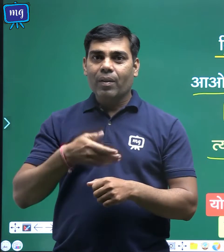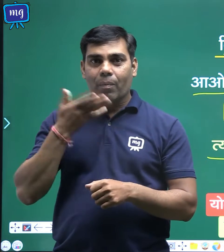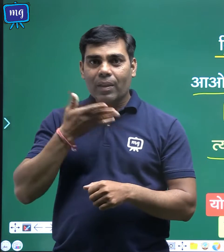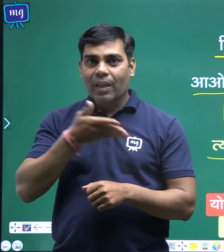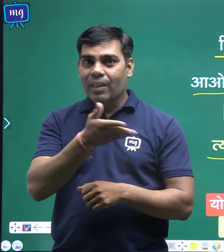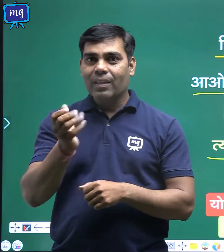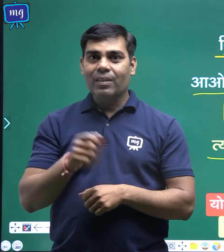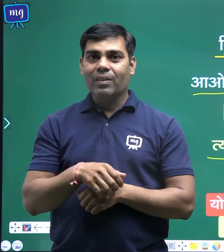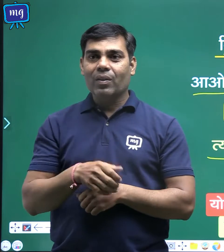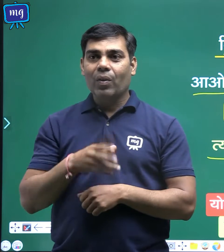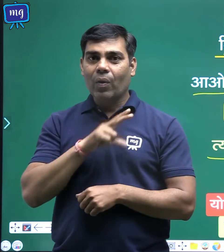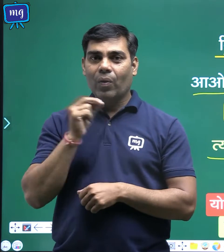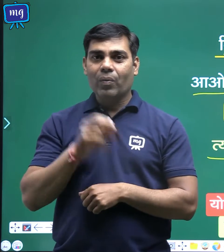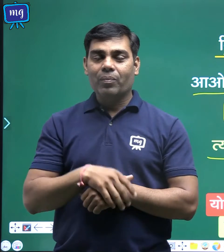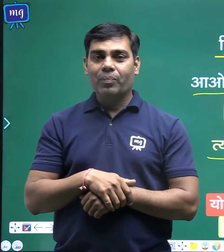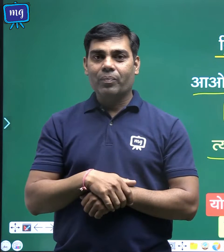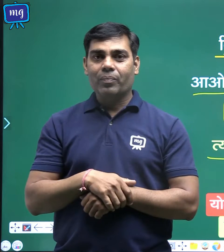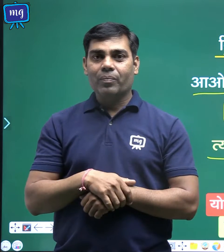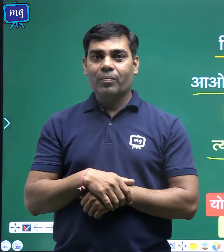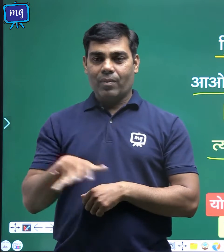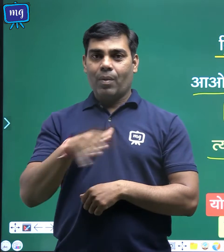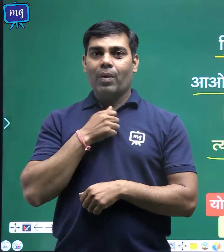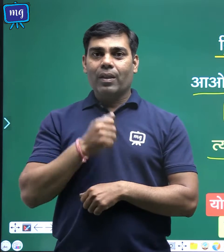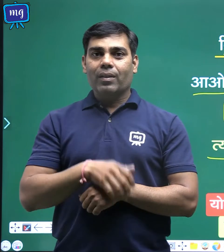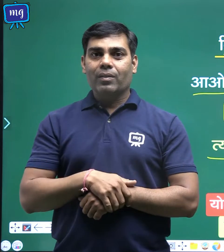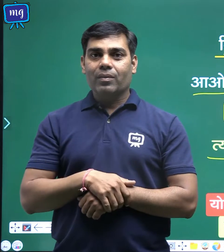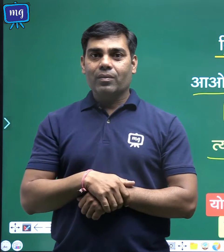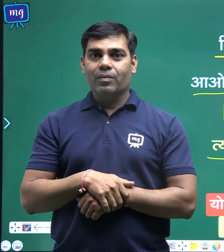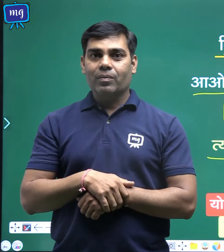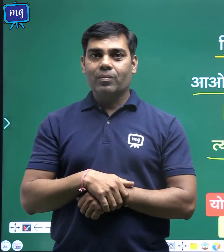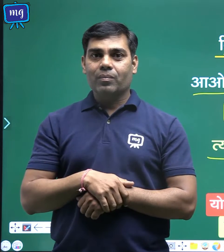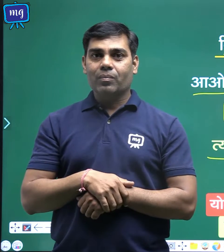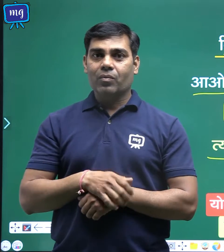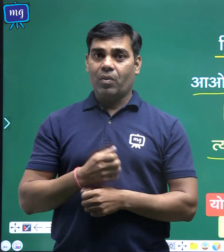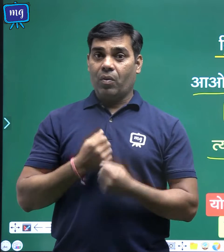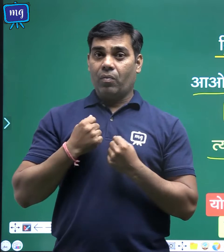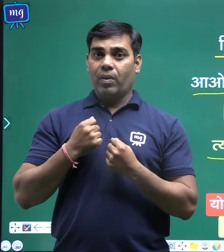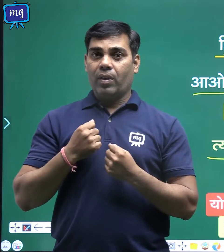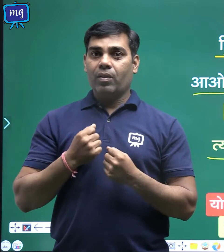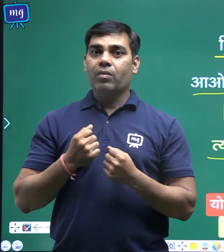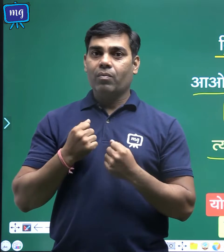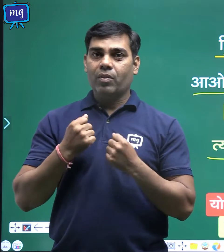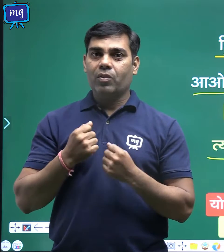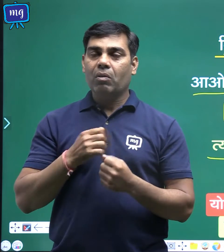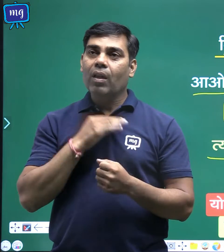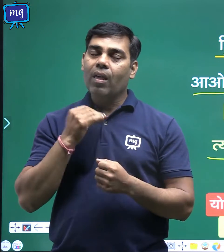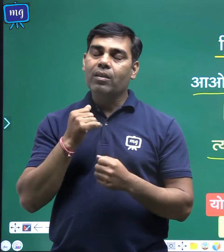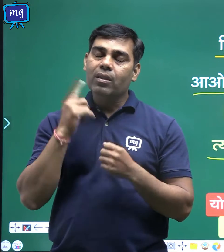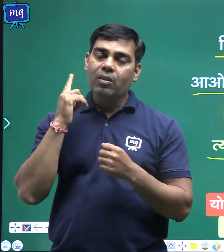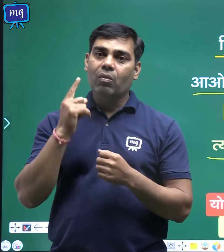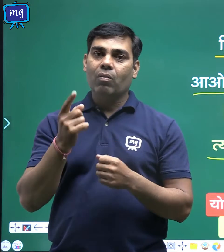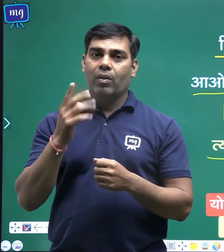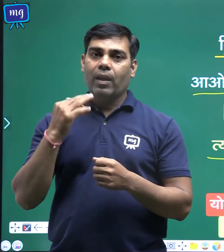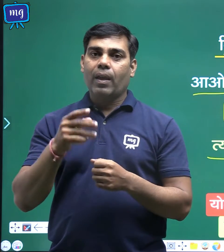था और हमारे वीर सपूतों के बारे में या वीर शहीदों के बारे